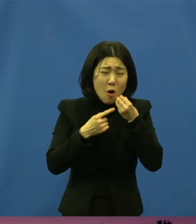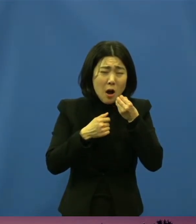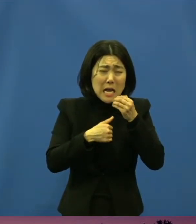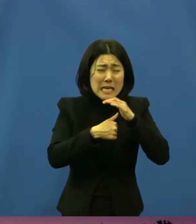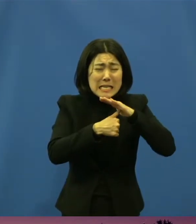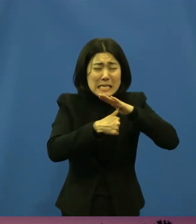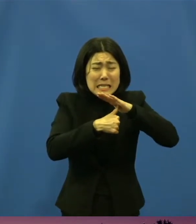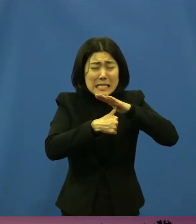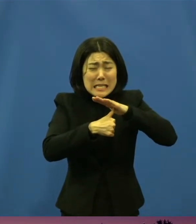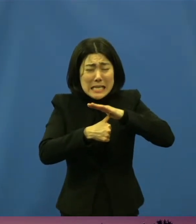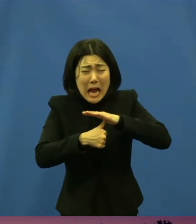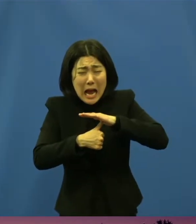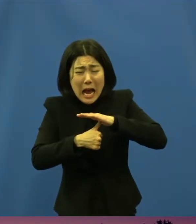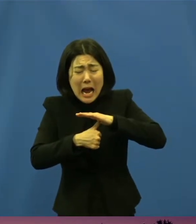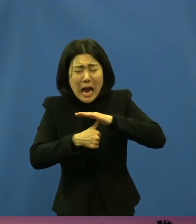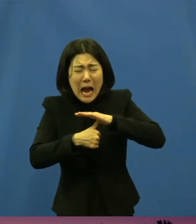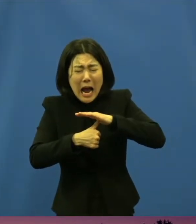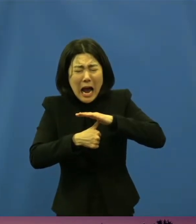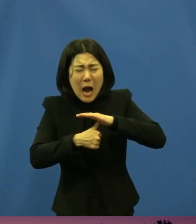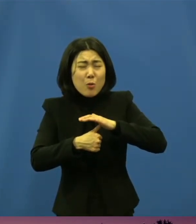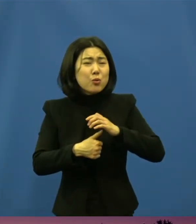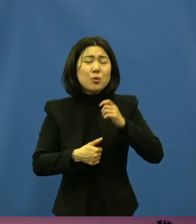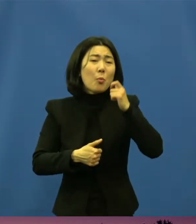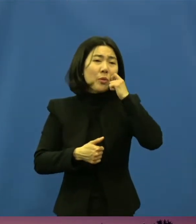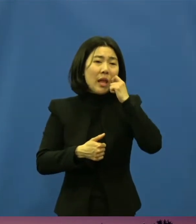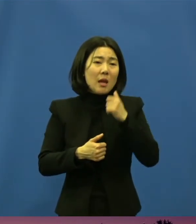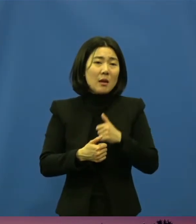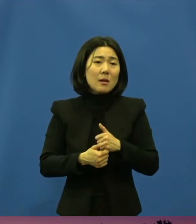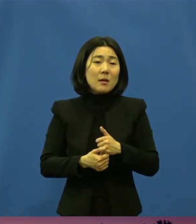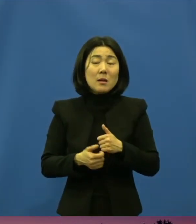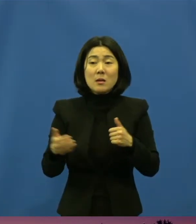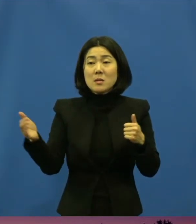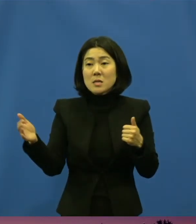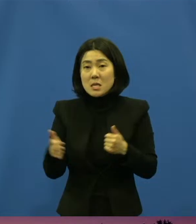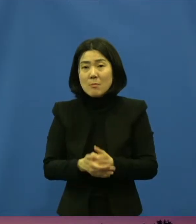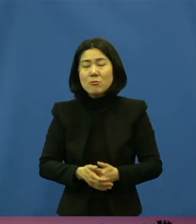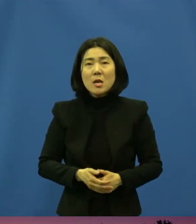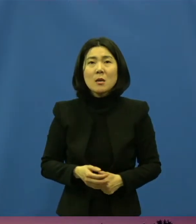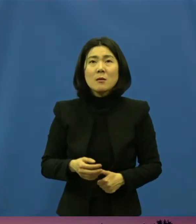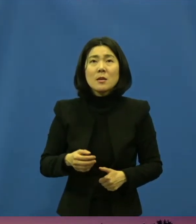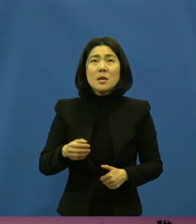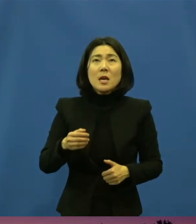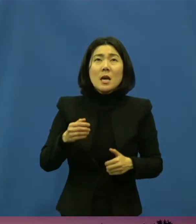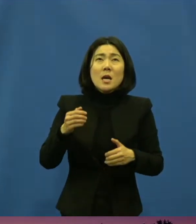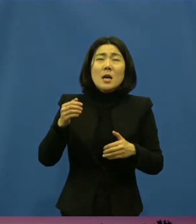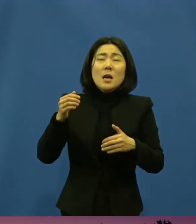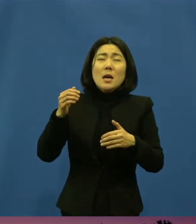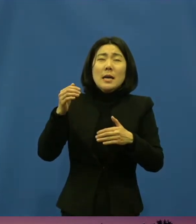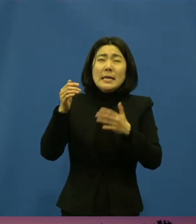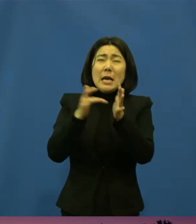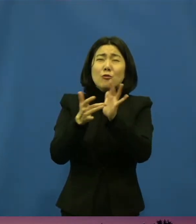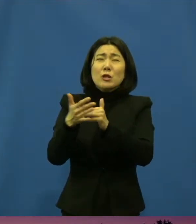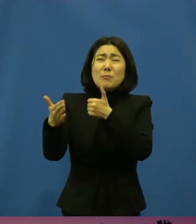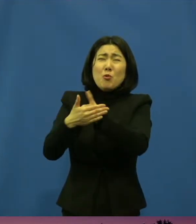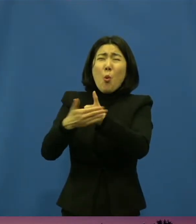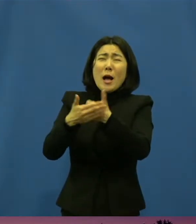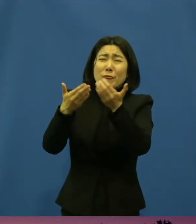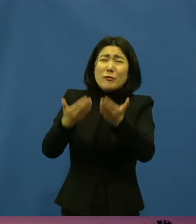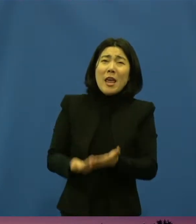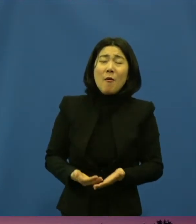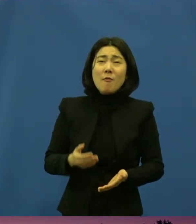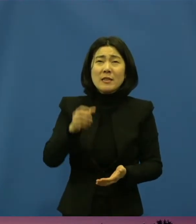탐심을 십자가에 못 박는 일을 해야 되는데, 이것이 한 번이 아니라 반복적으로 끊임없이 매 순간 일어나야 된다.